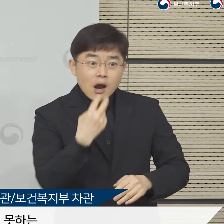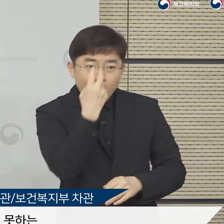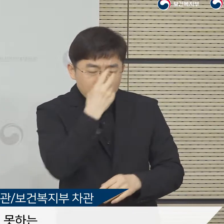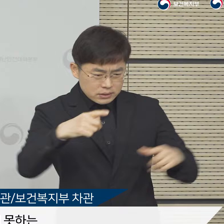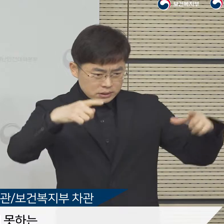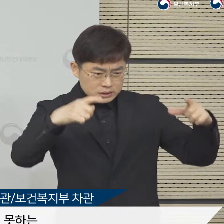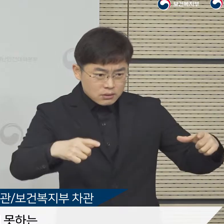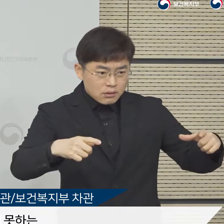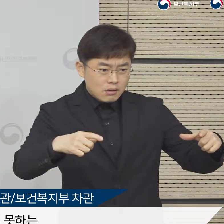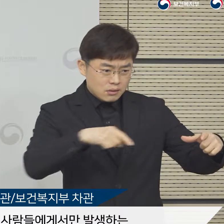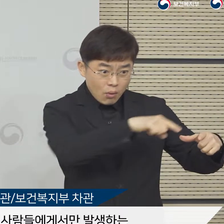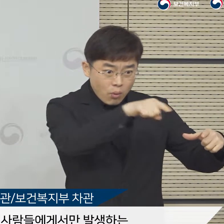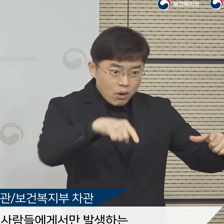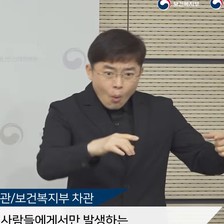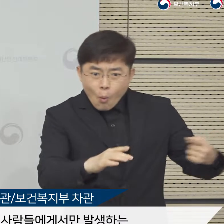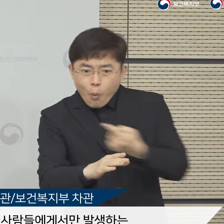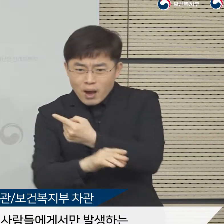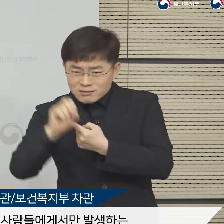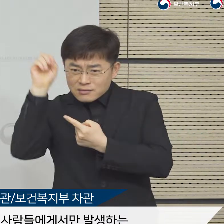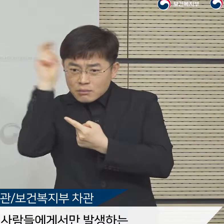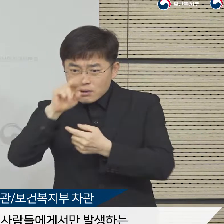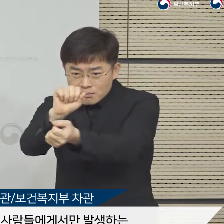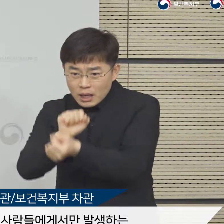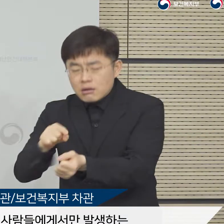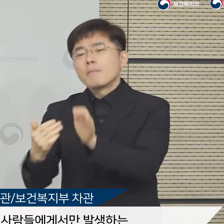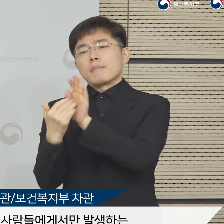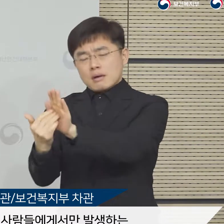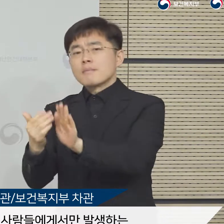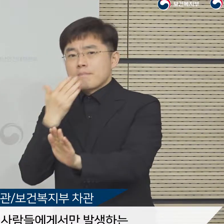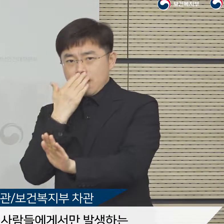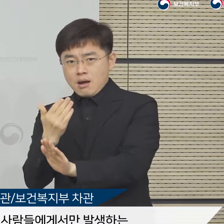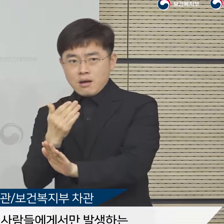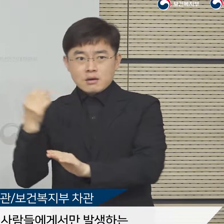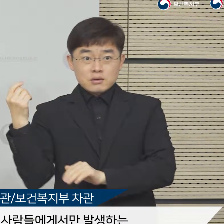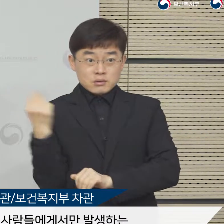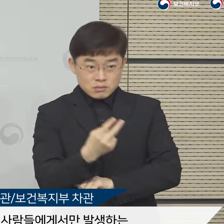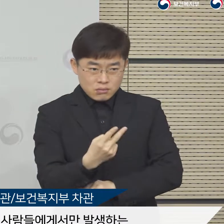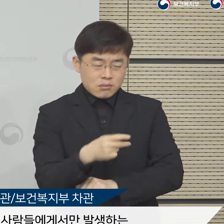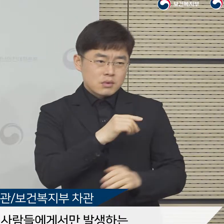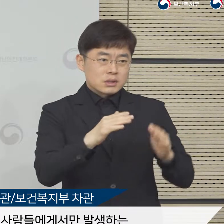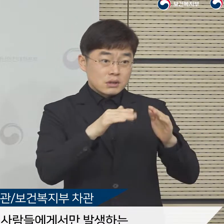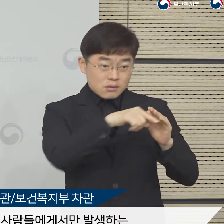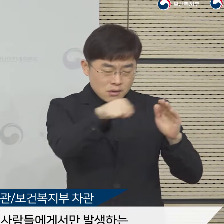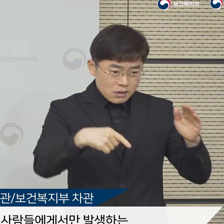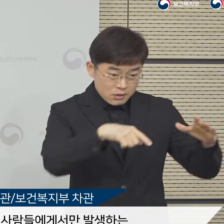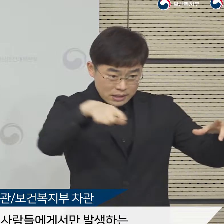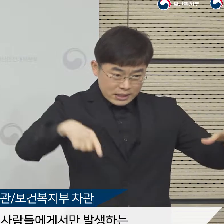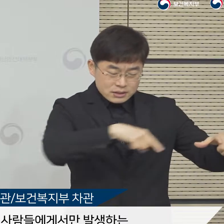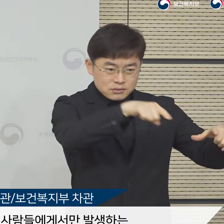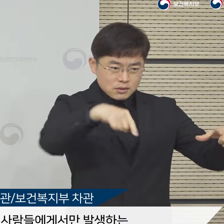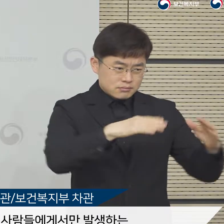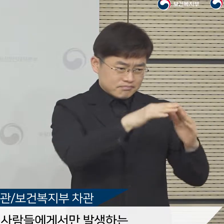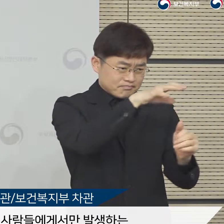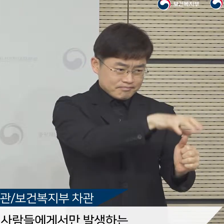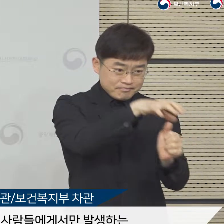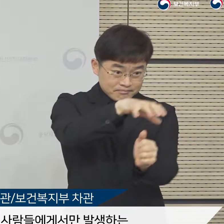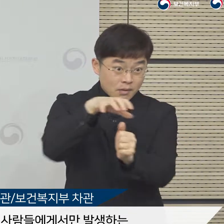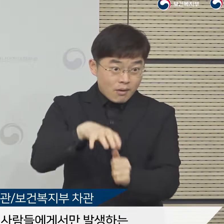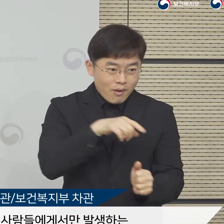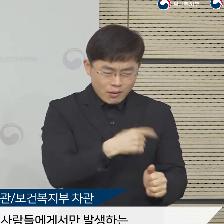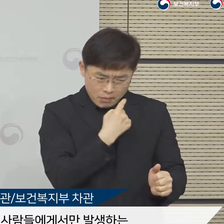발생을 최소화하고 대부분의 신규 감염이 검역이나 격리 상태의 사람들에게서만